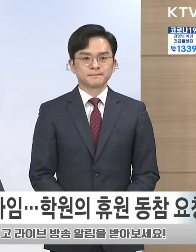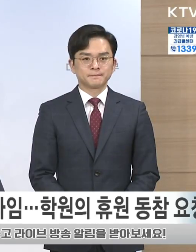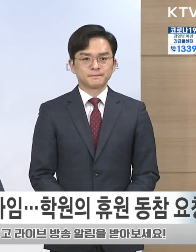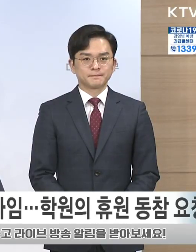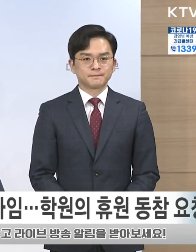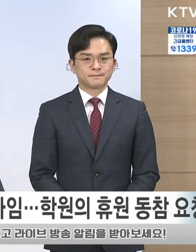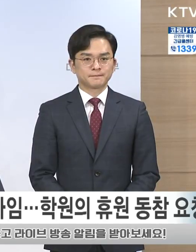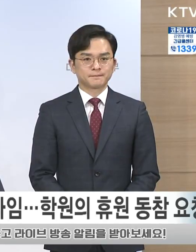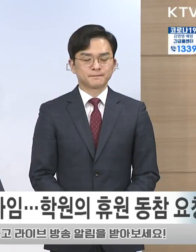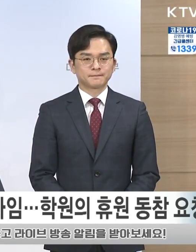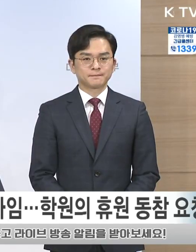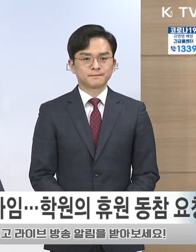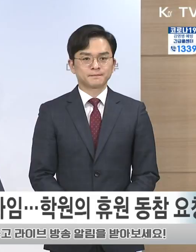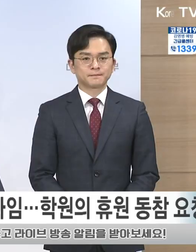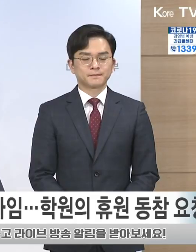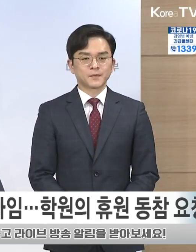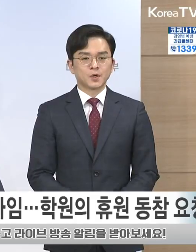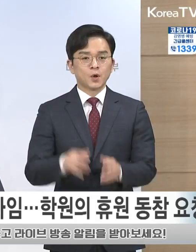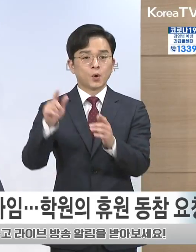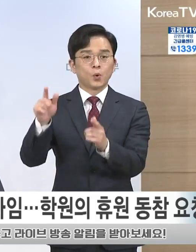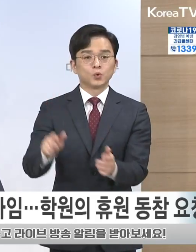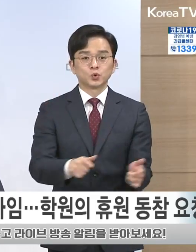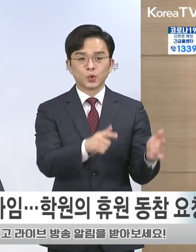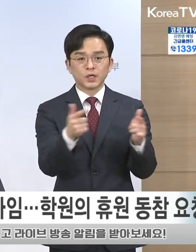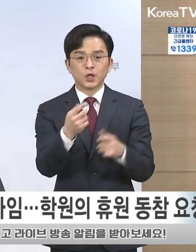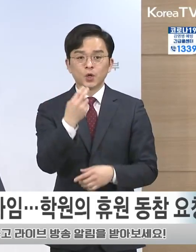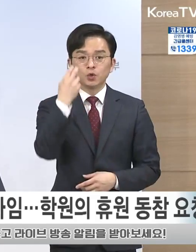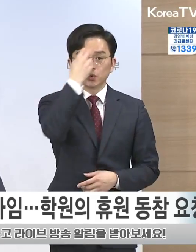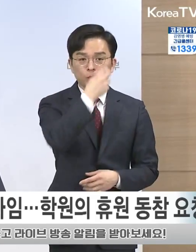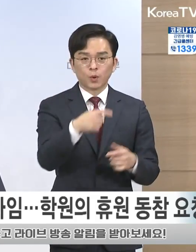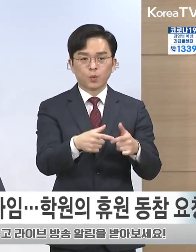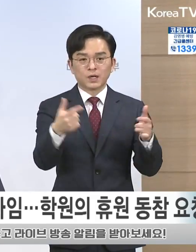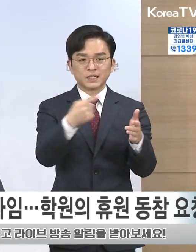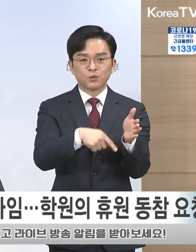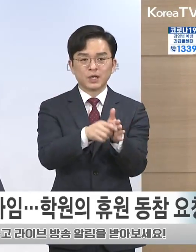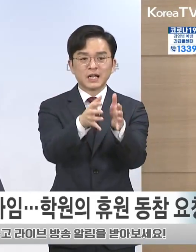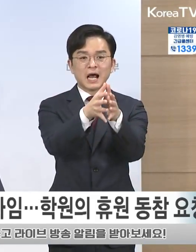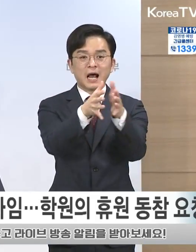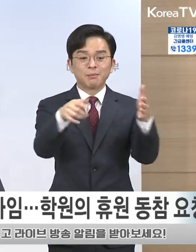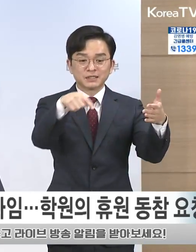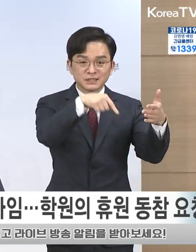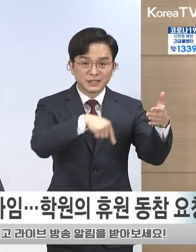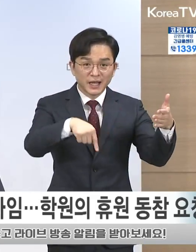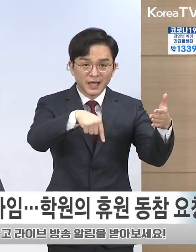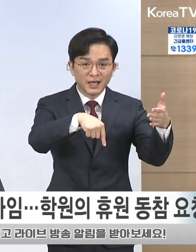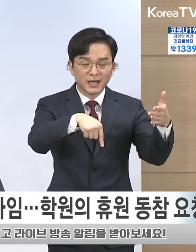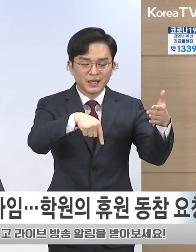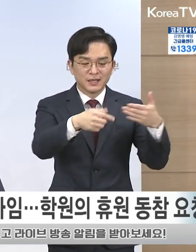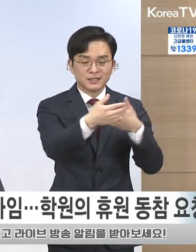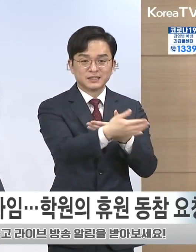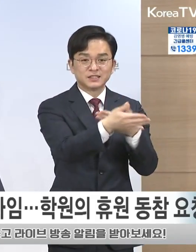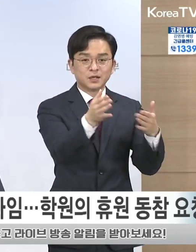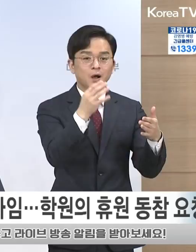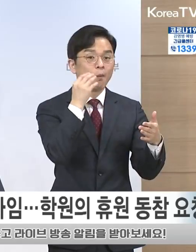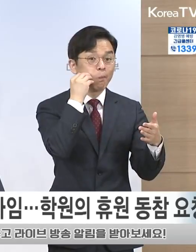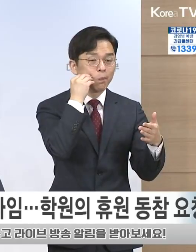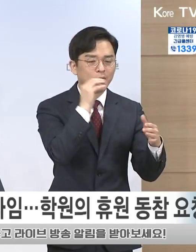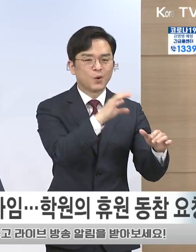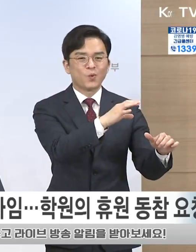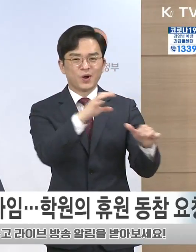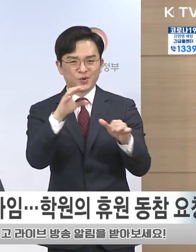2호 안건인 온종일 돌봄 확대를 위한 아파트 주민 공동시설 활용 방안과